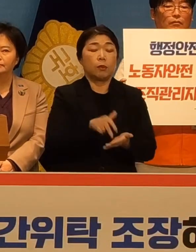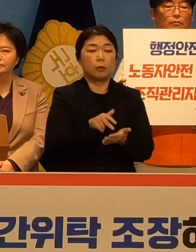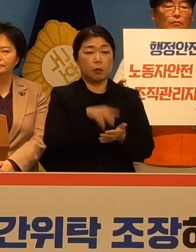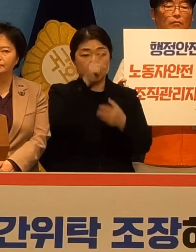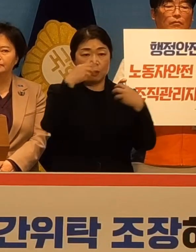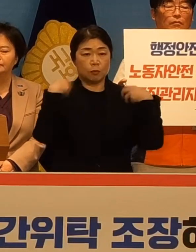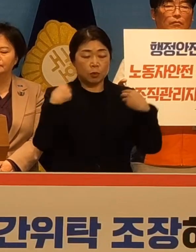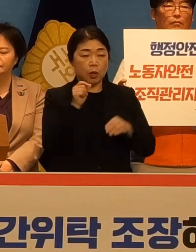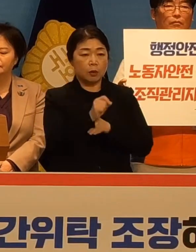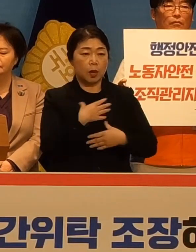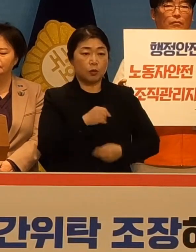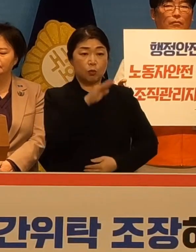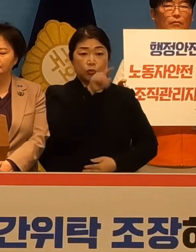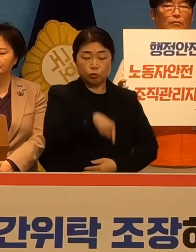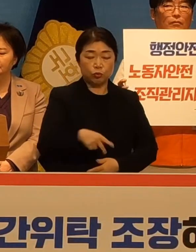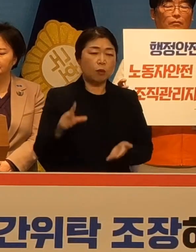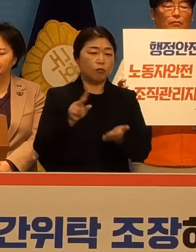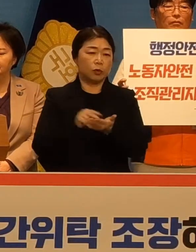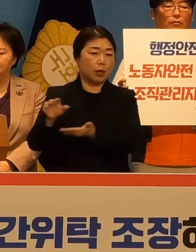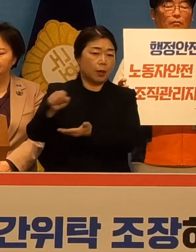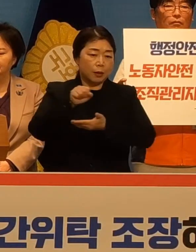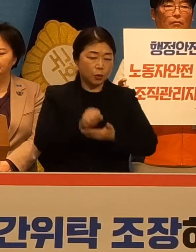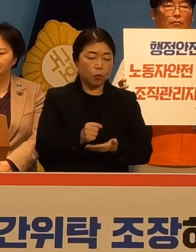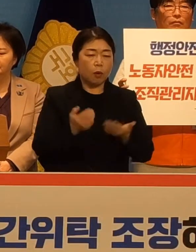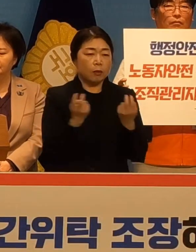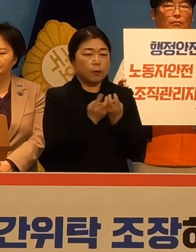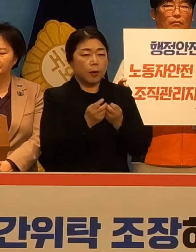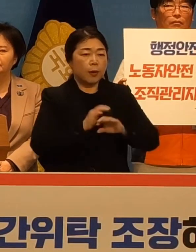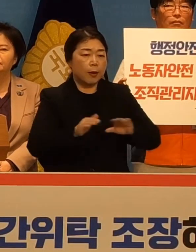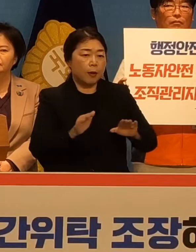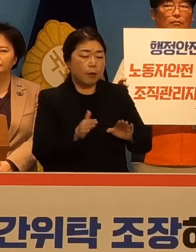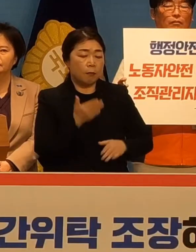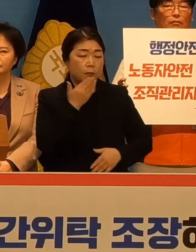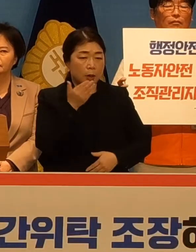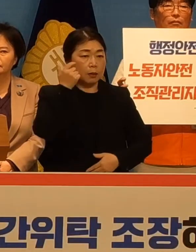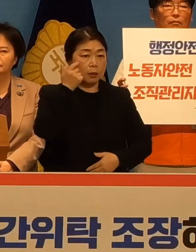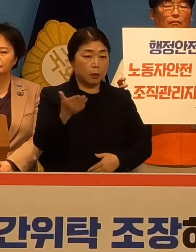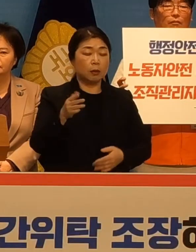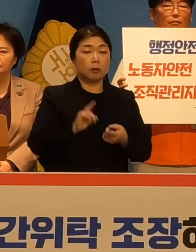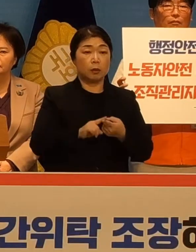정부와 행정안전부의 이 문제를 어떻게